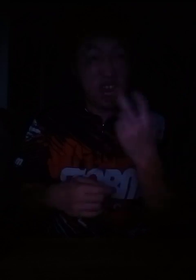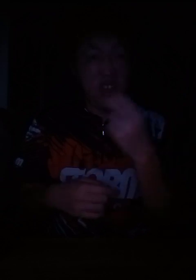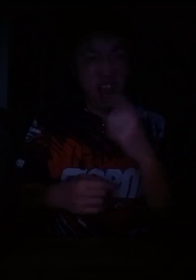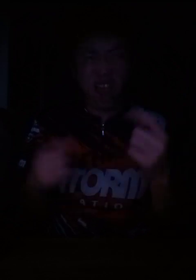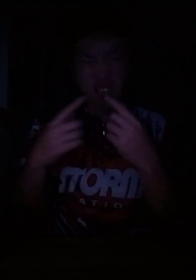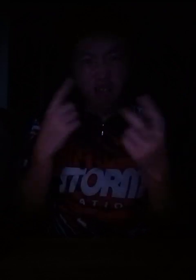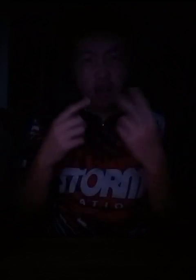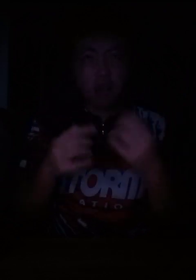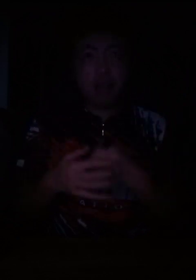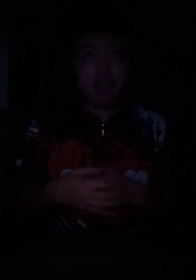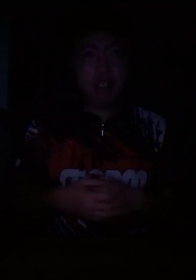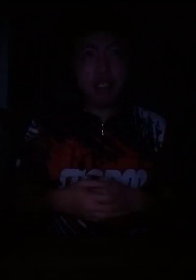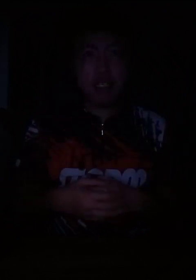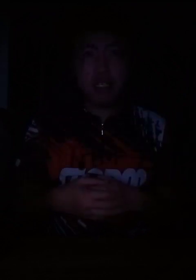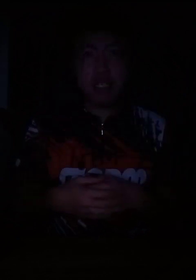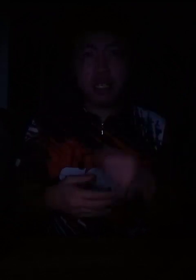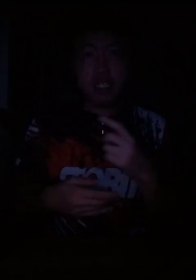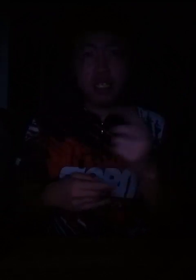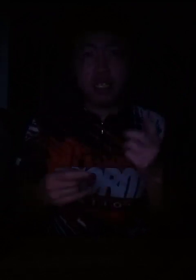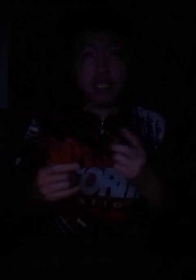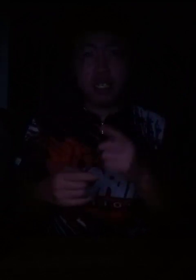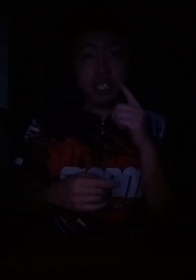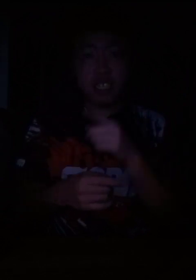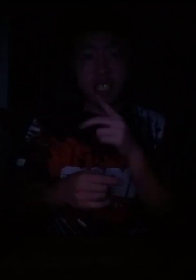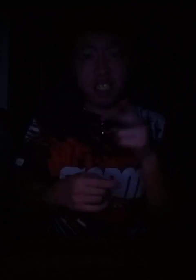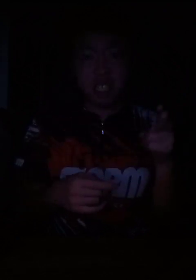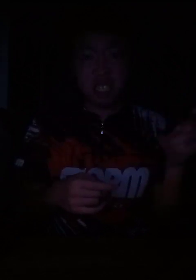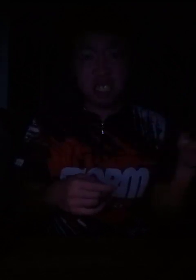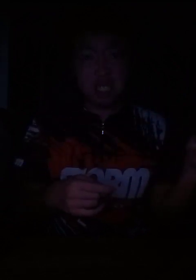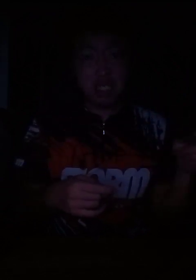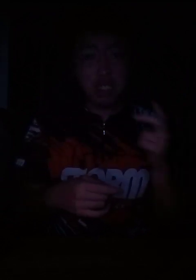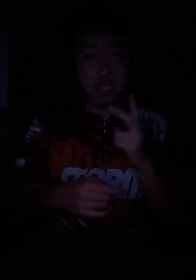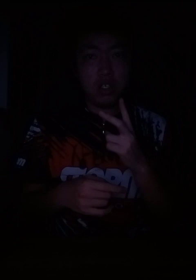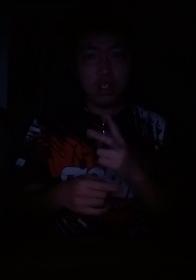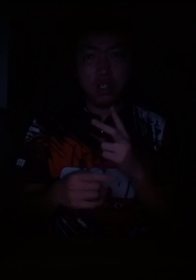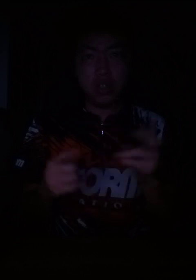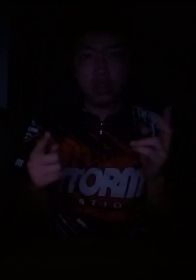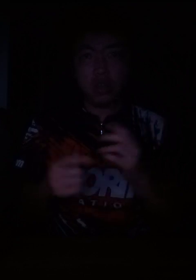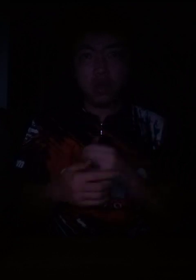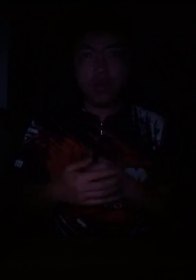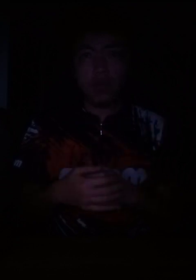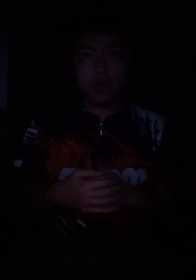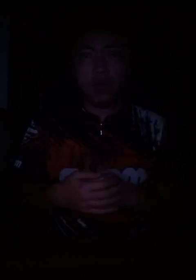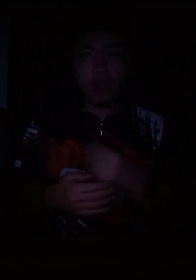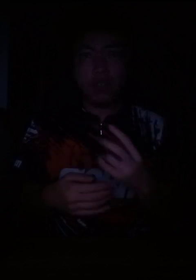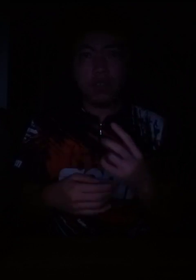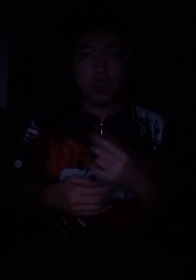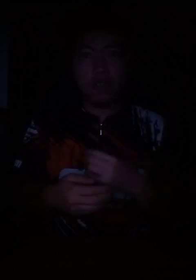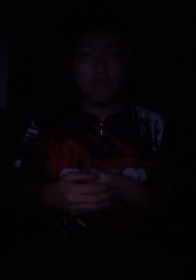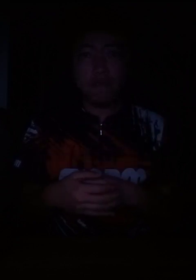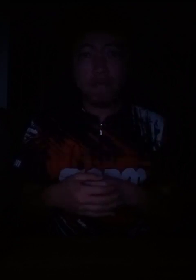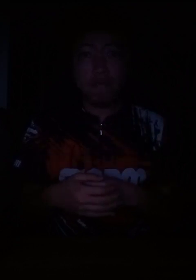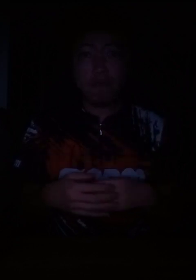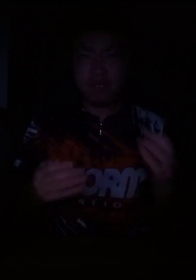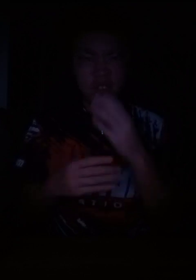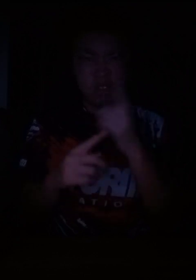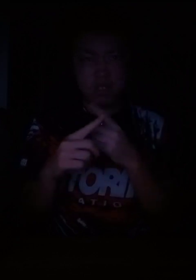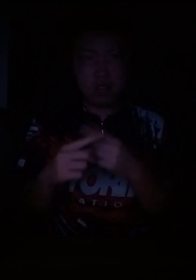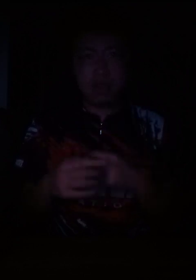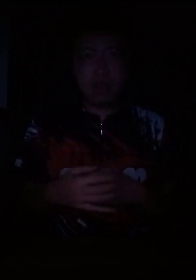소리도 들립니다. 다음 주 일주일 안에 계좌로 투자 금액 2억 원 말도 안 되는 소리 하고 있네. 그럼